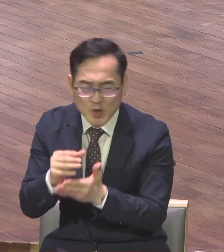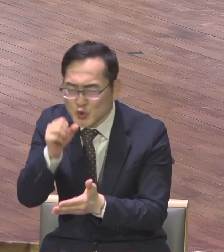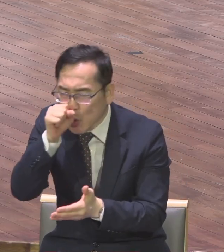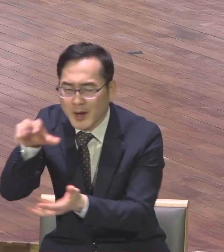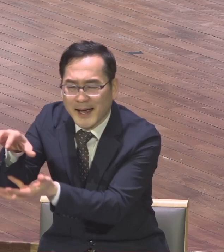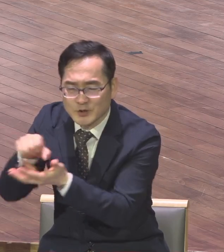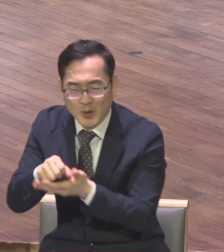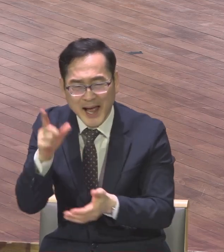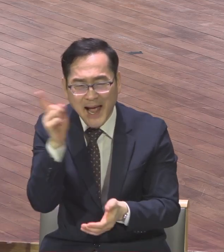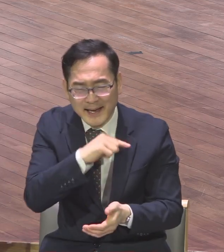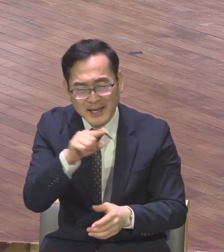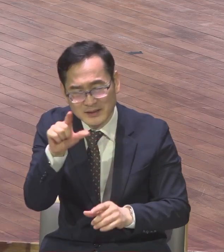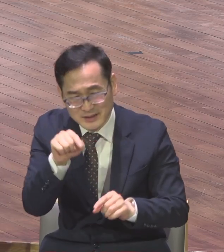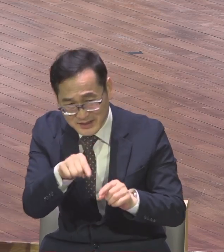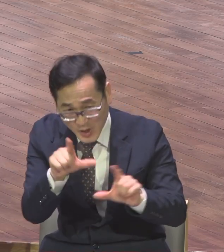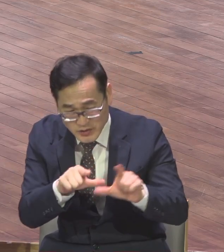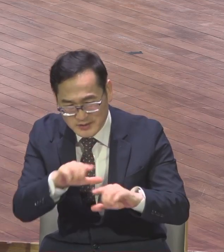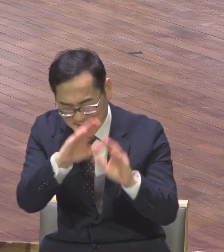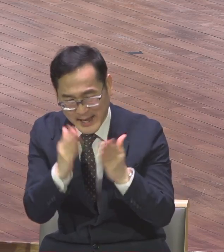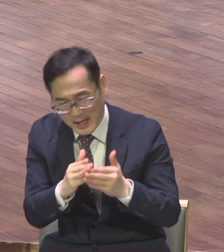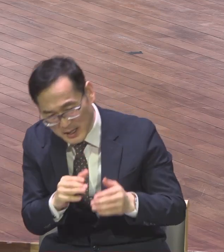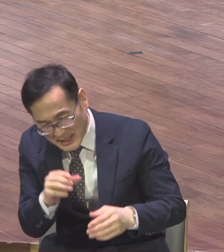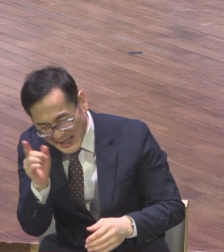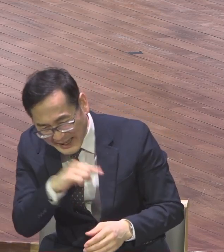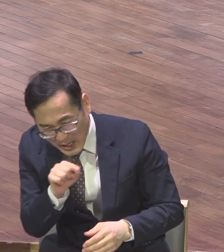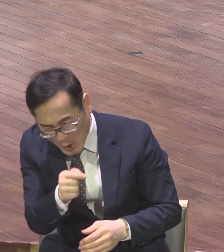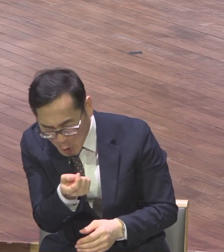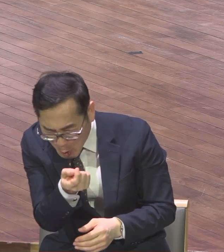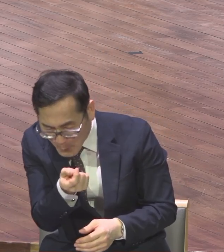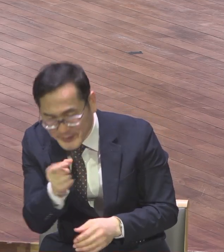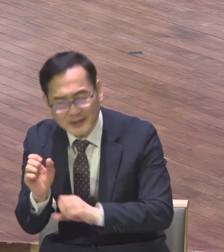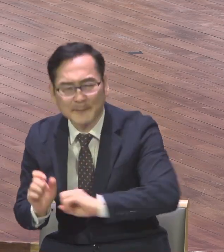악한 어떤 모양이라도 버려라.